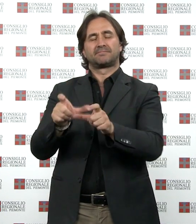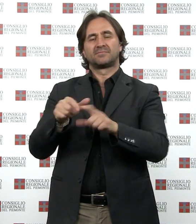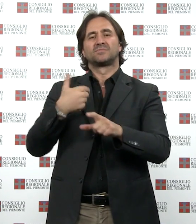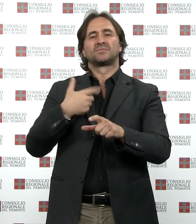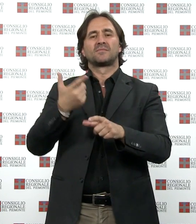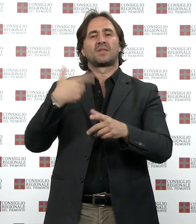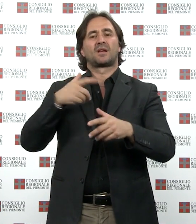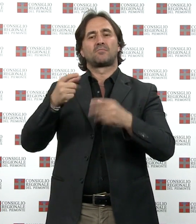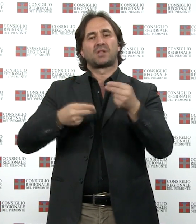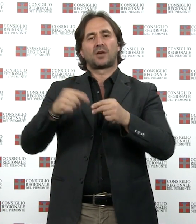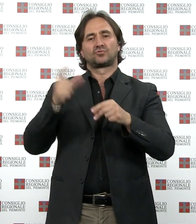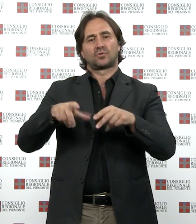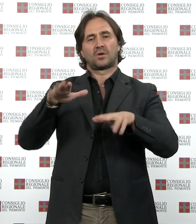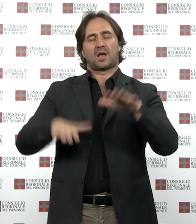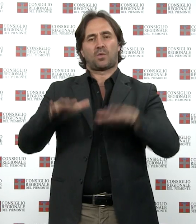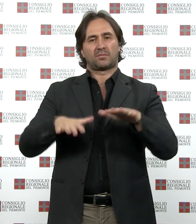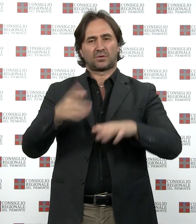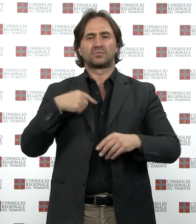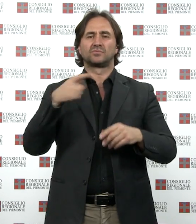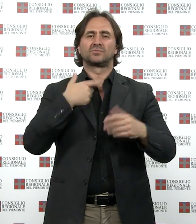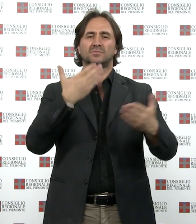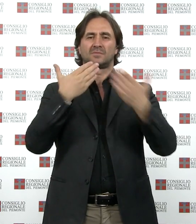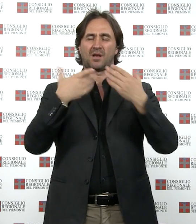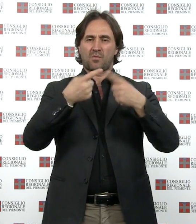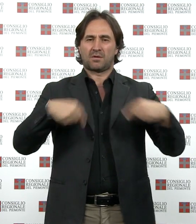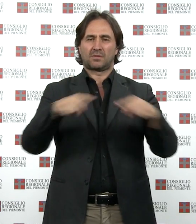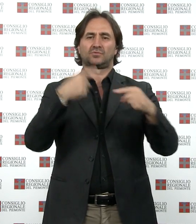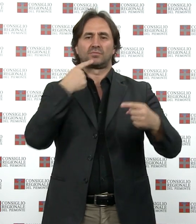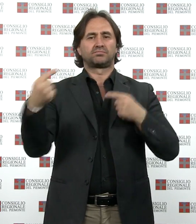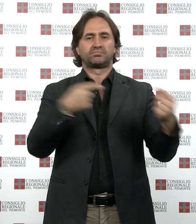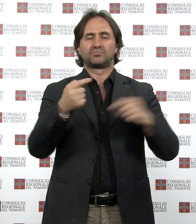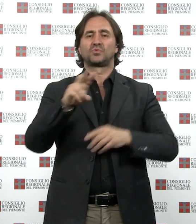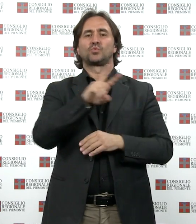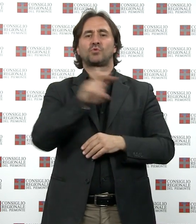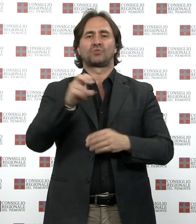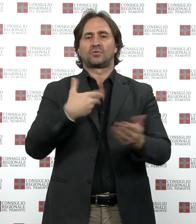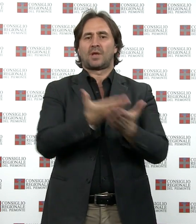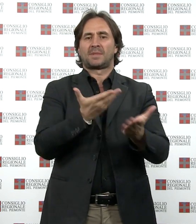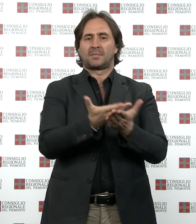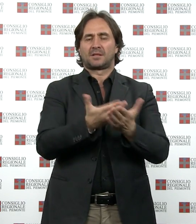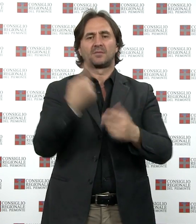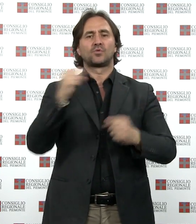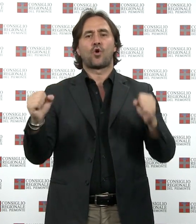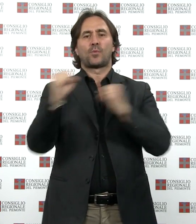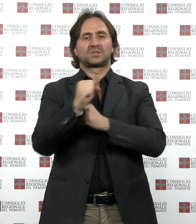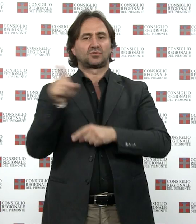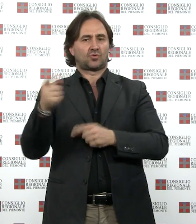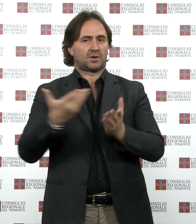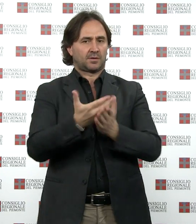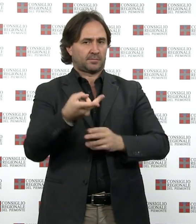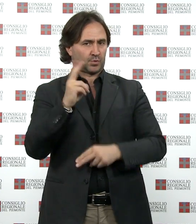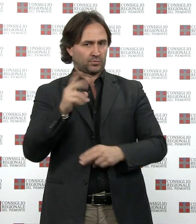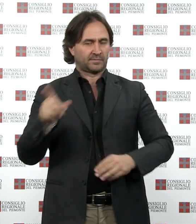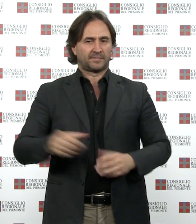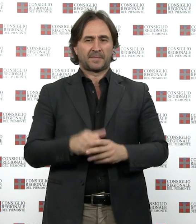Ampio articolato il dibattito in aula con l'esame di oltre 200 emendamenti, presentati per lo più dalle opposizioni. Collegati al